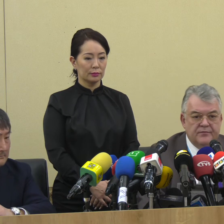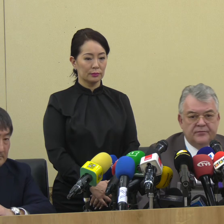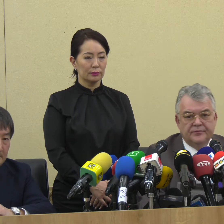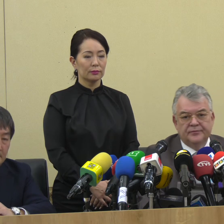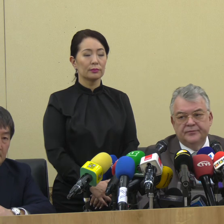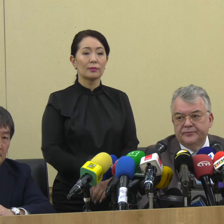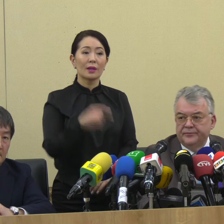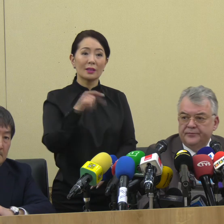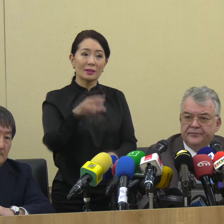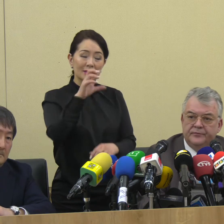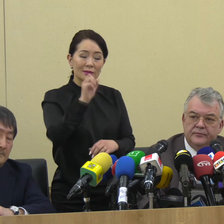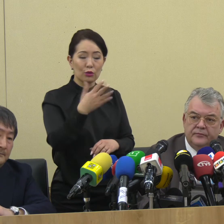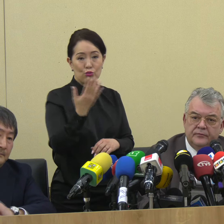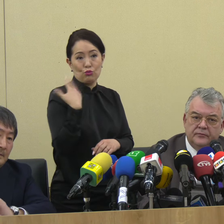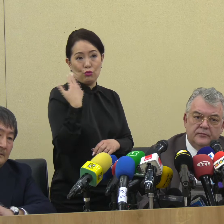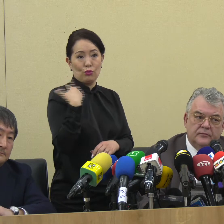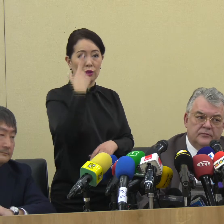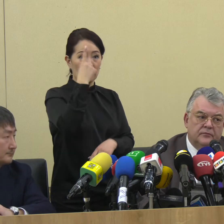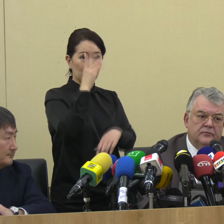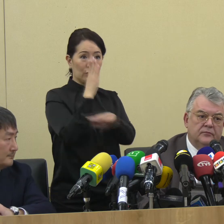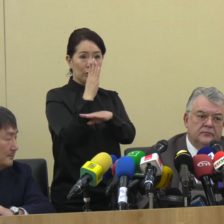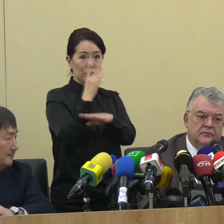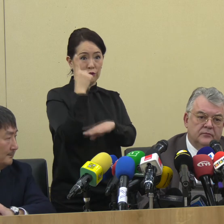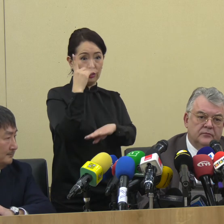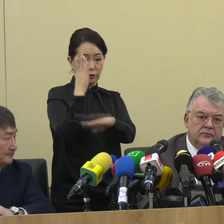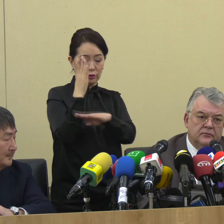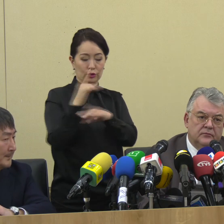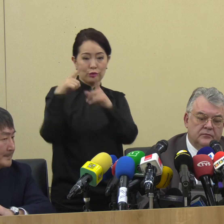this. Саяны нэгд хөдөөр Японы